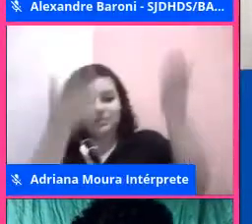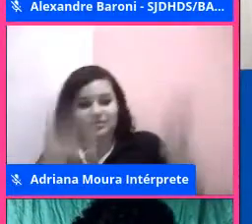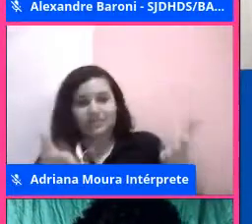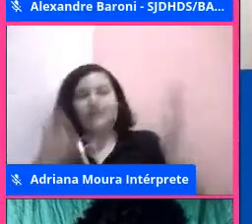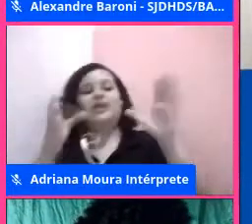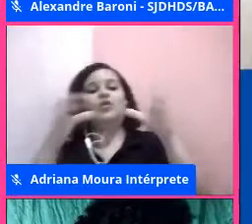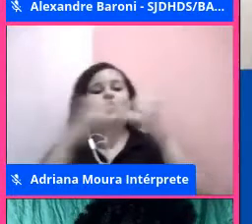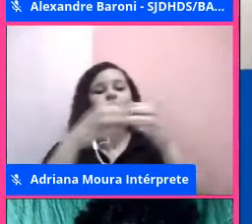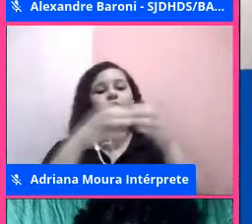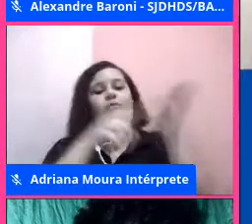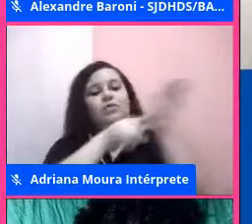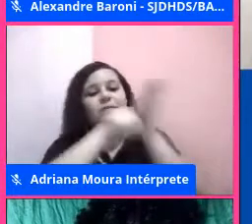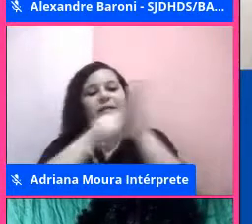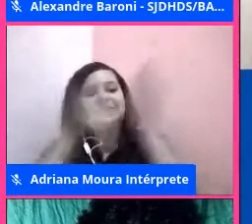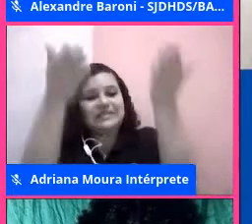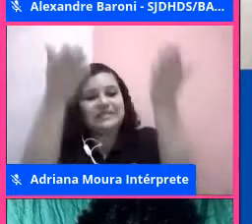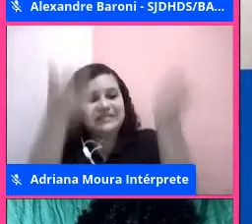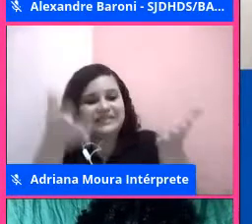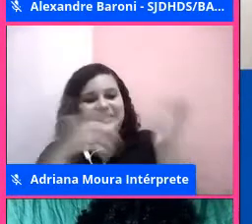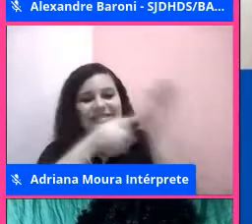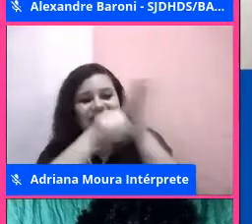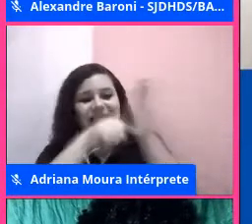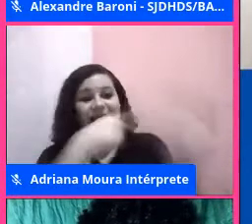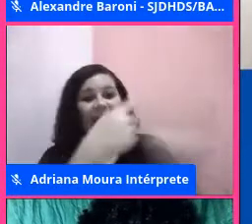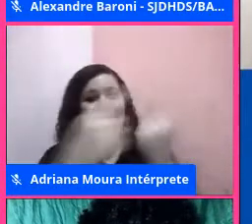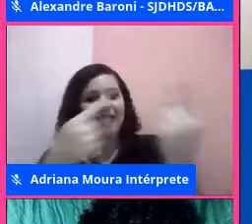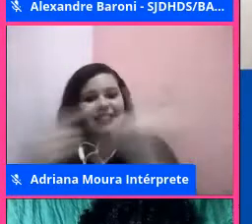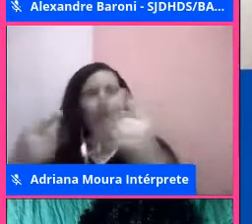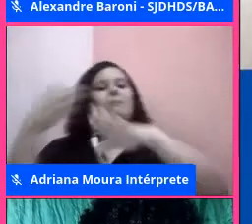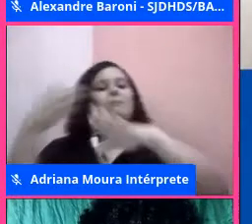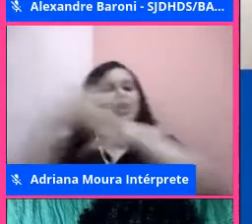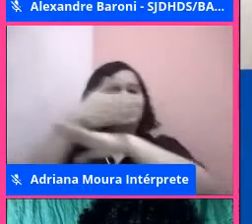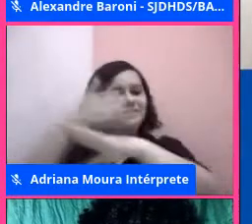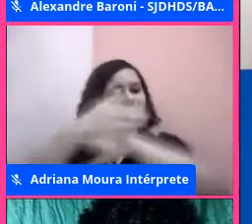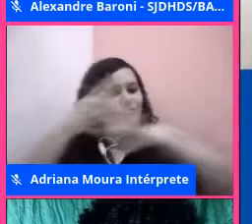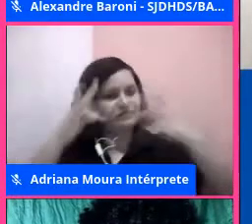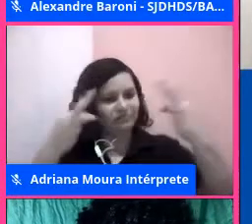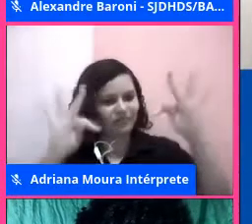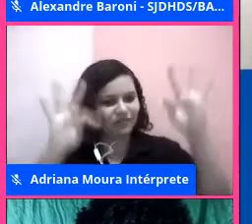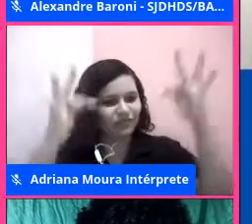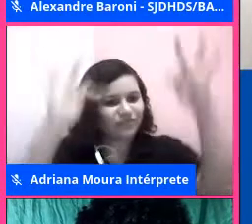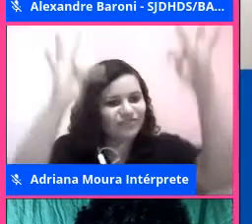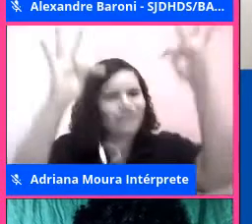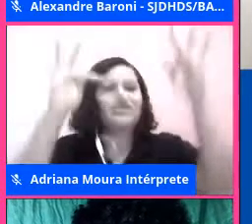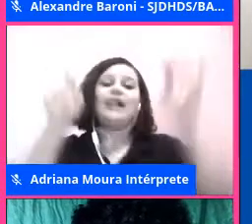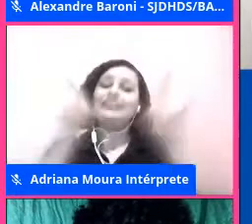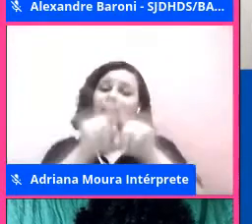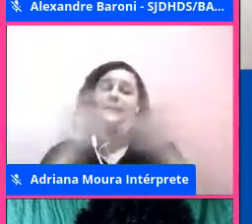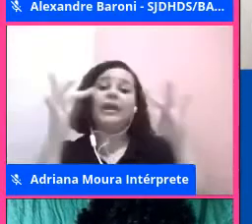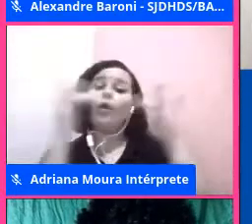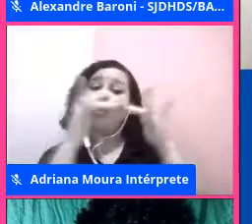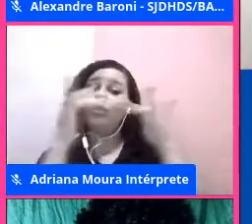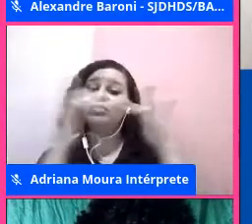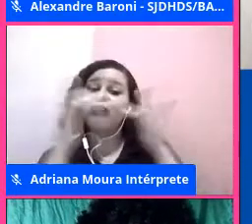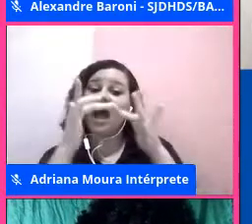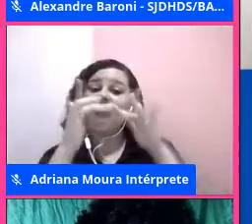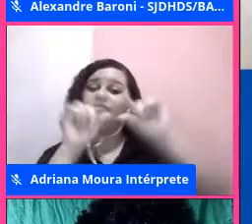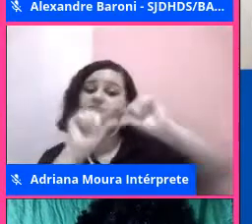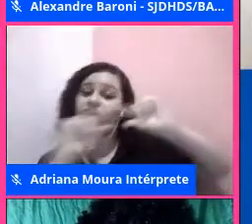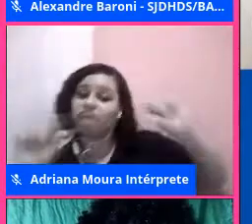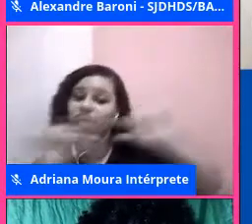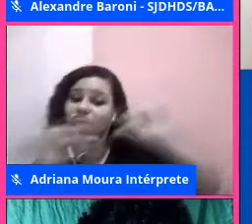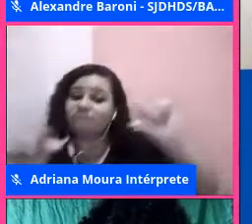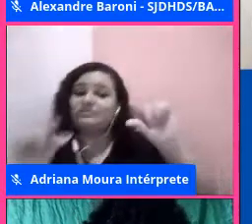dos desenvolvedores dessas tecnologias. E aqui os contatos, caso alguém tenha interesse